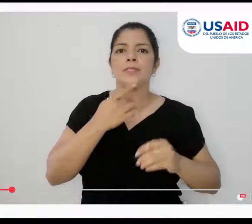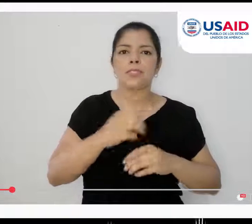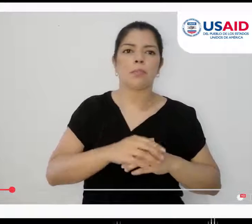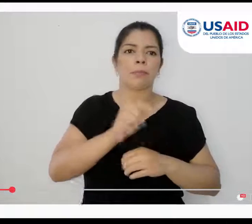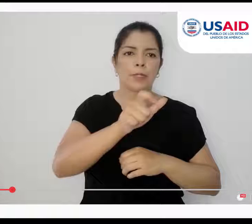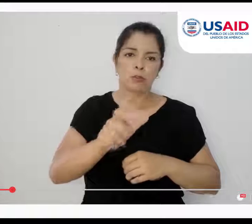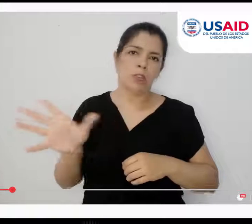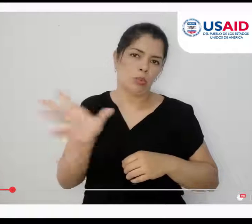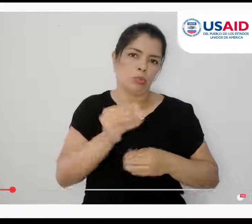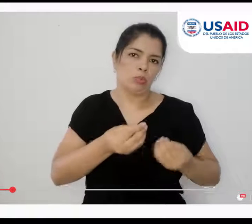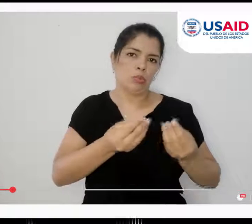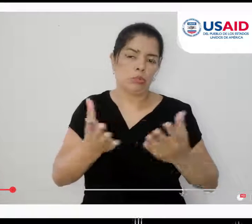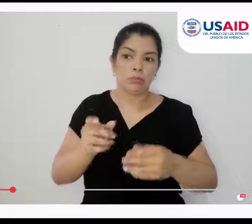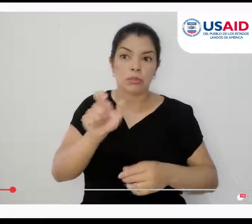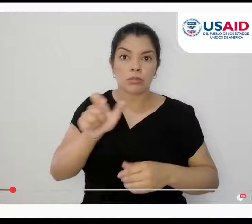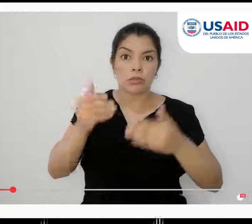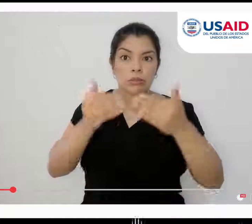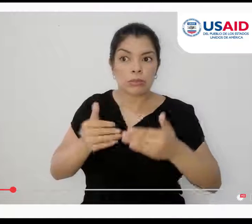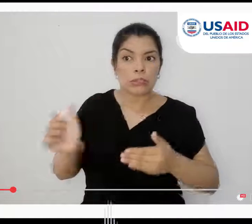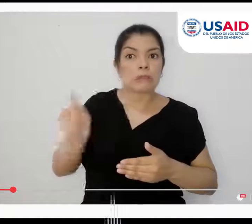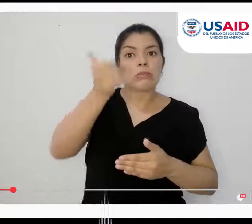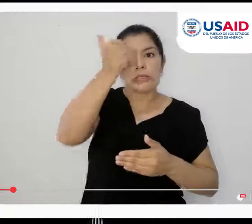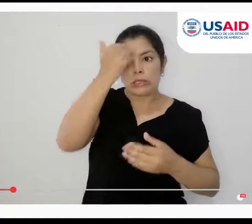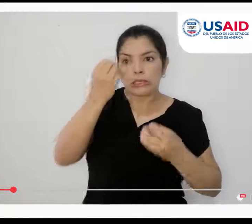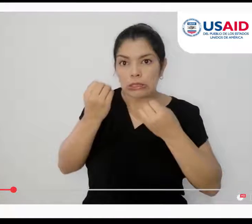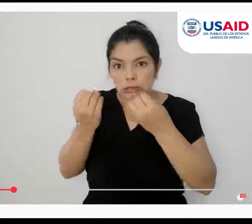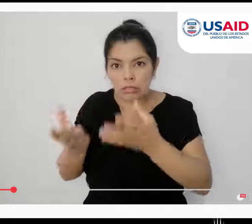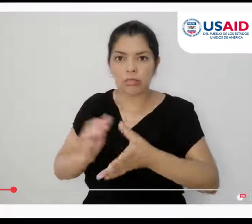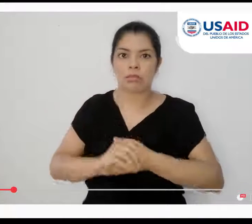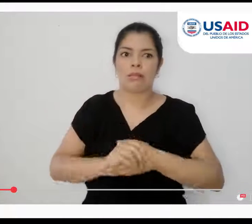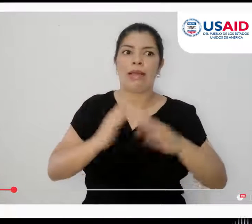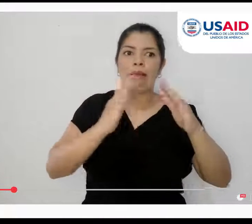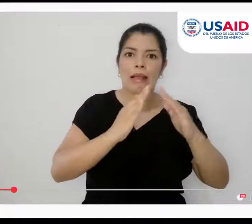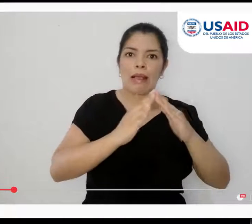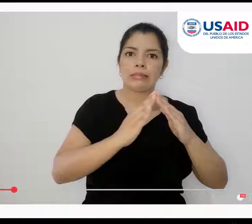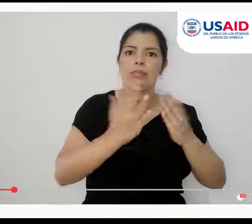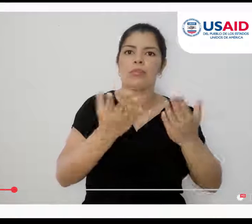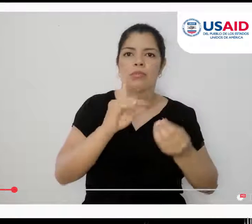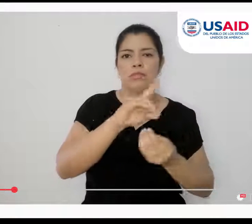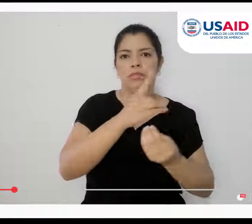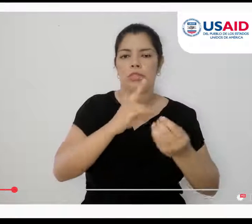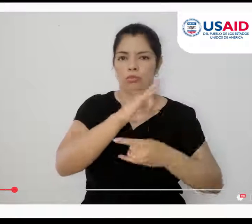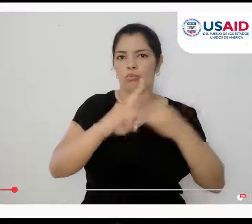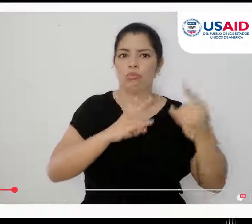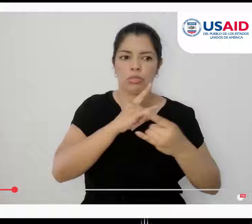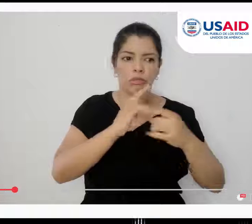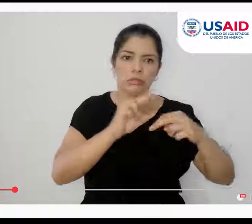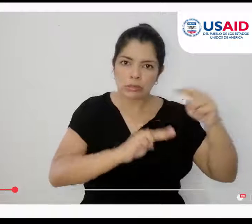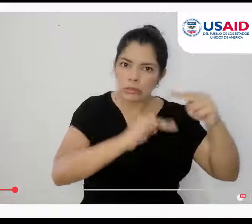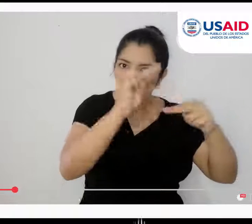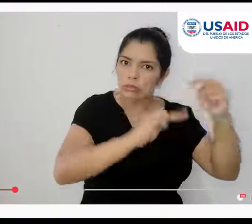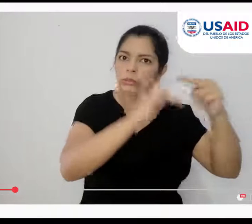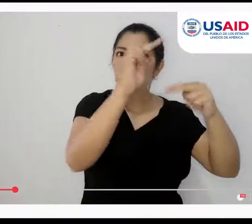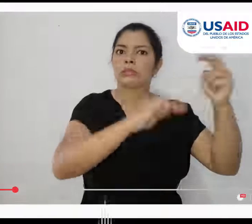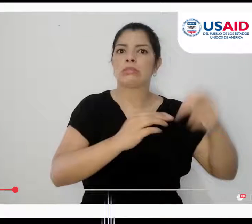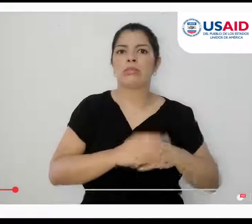y dice que se debe construir vivienda accesible y por más que se ha hablado, por ejemplo, del diseño